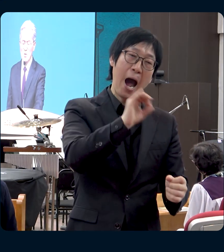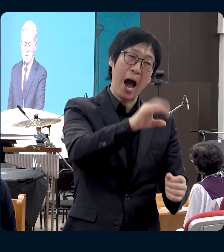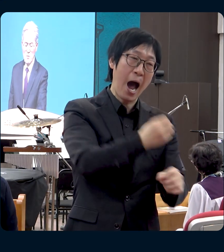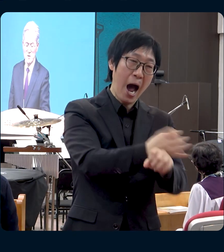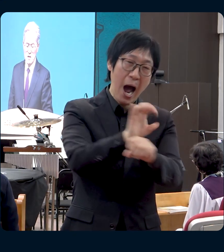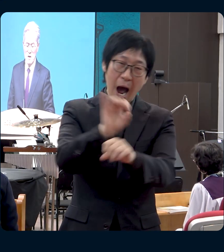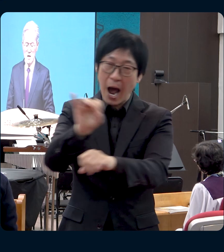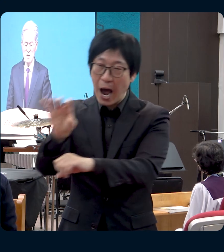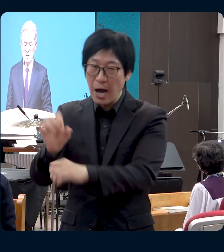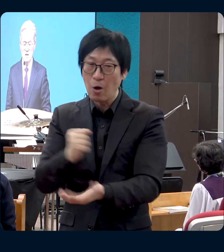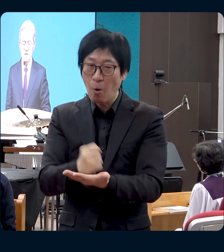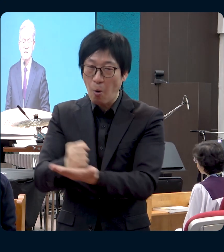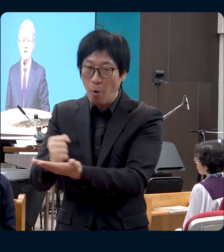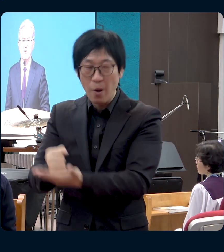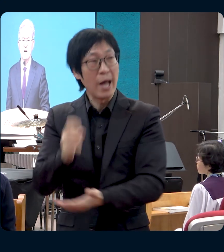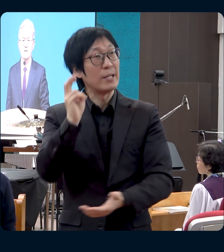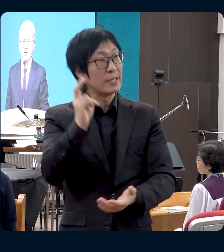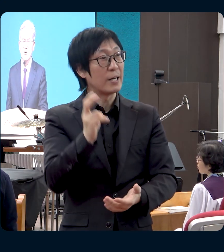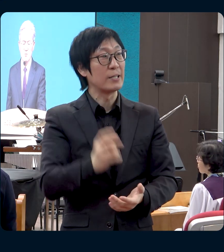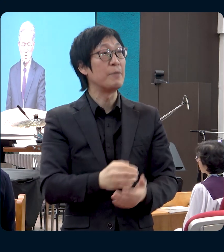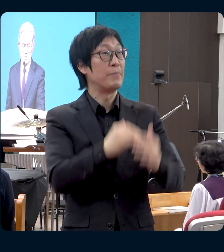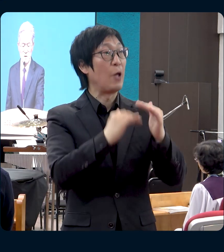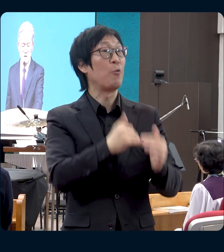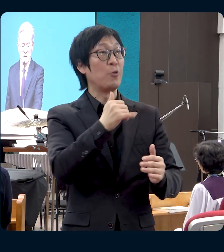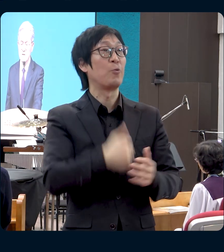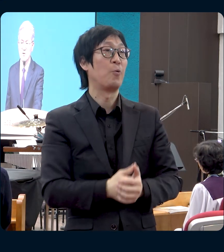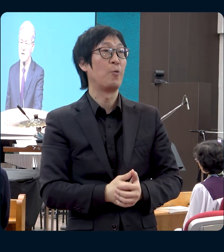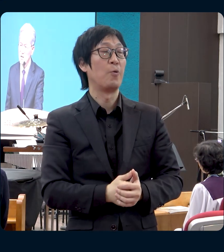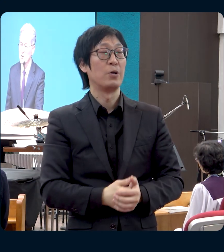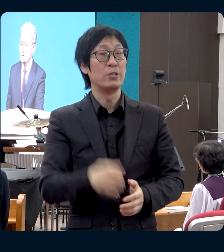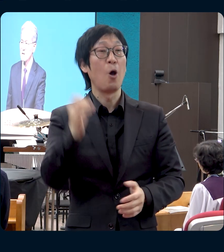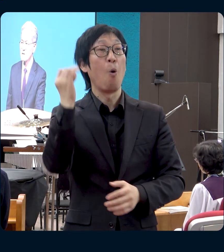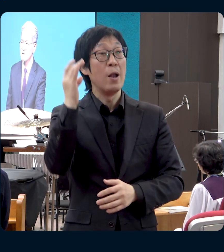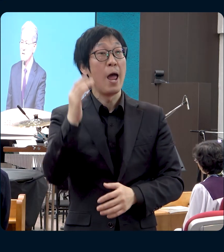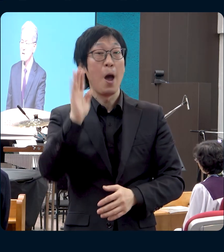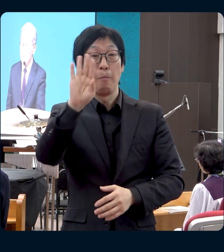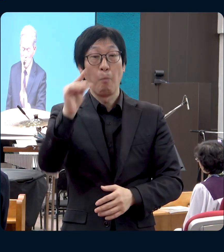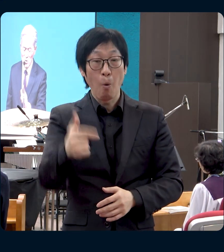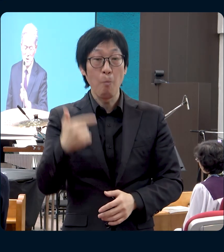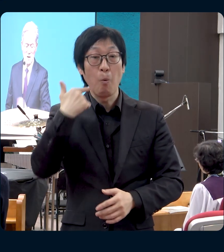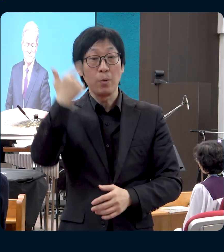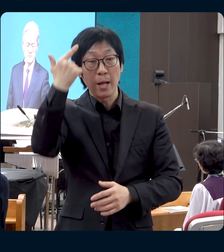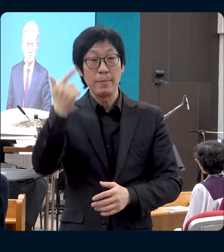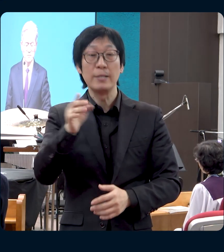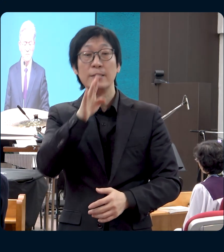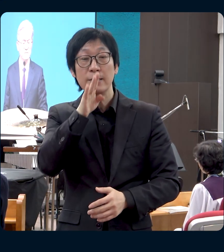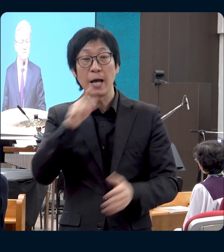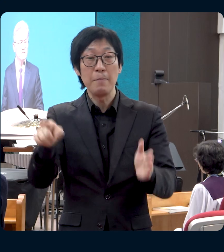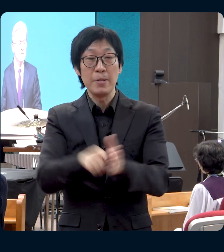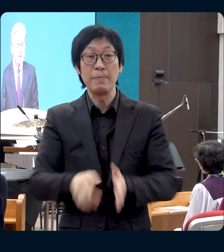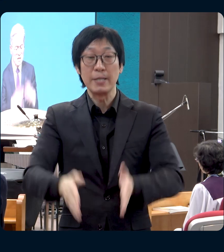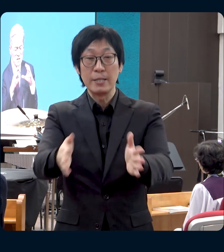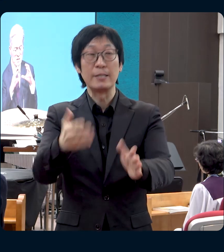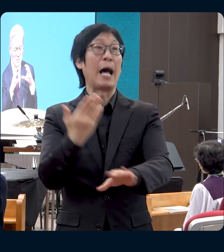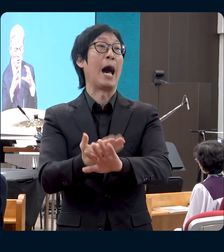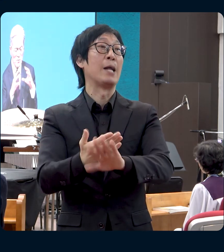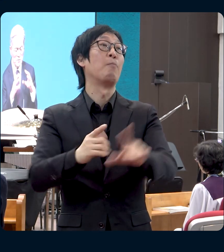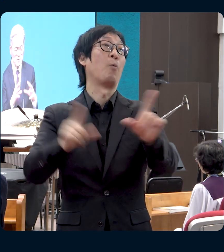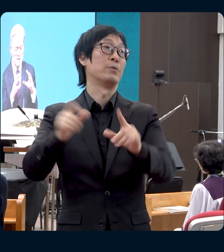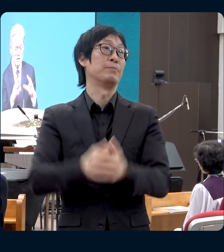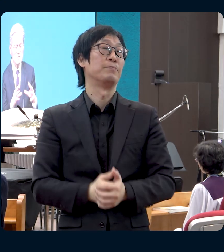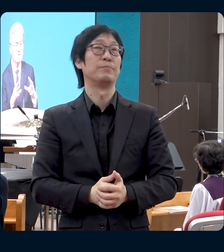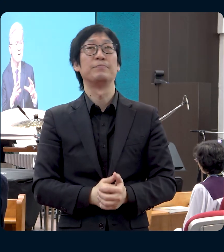진짜 보네프 목사님의 신앙과 사역의 모습은 그것이 아니었다. 그럼 뭐냐? 진짜